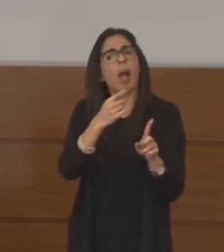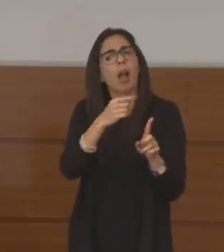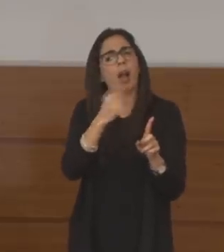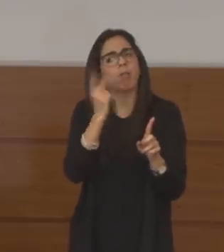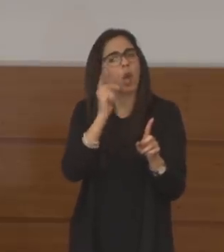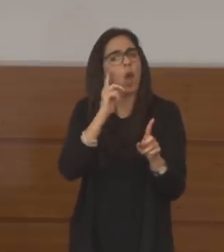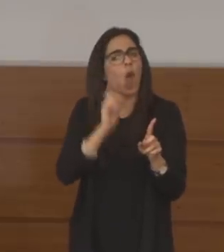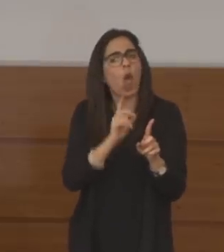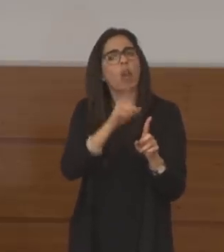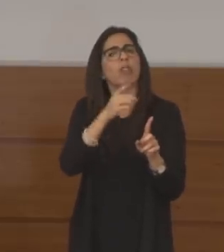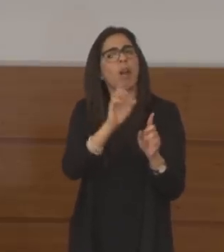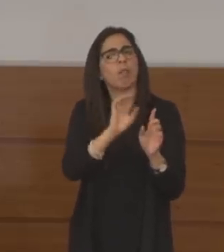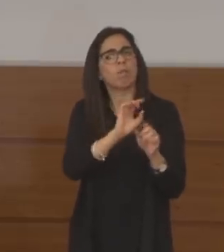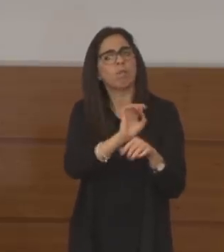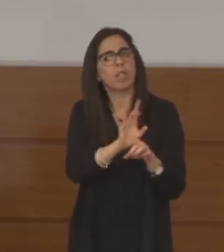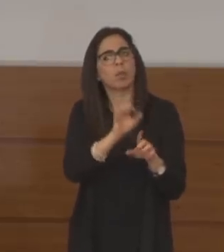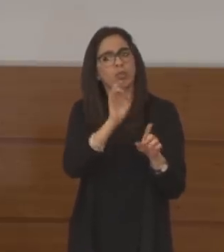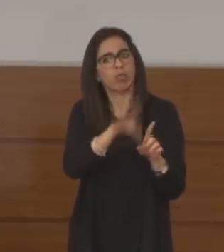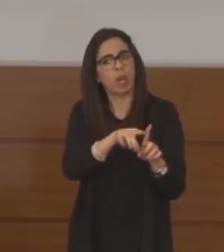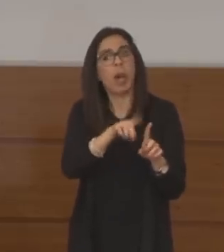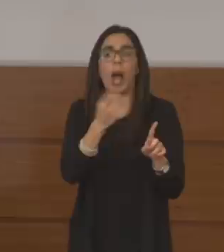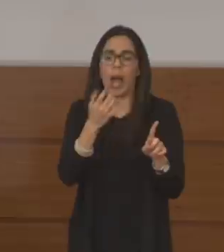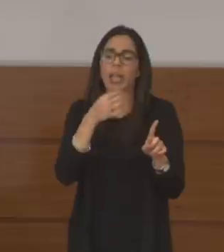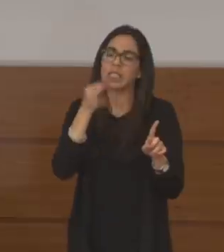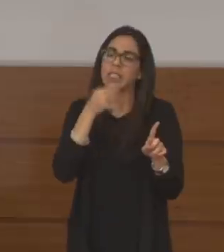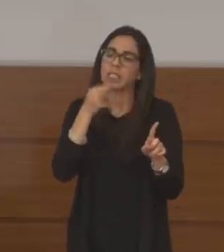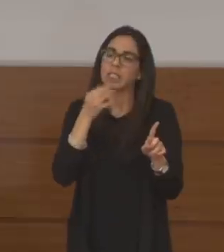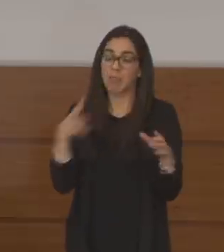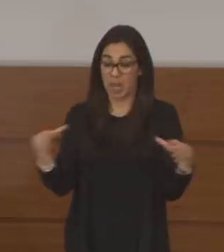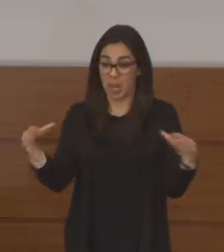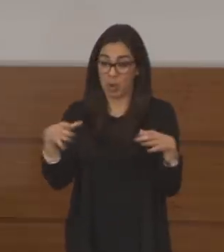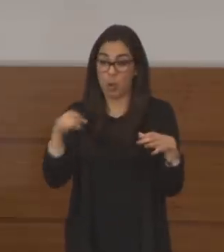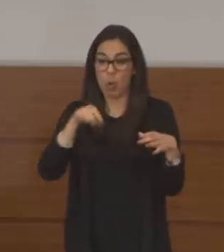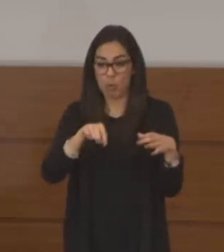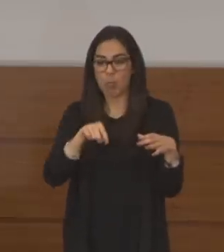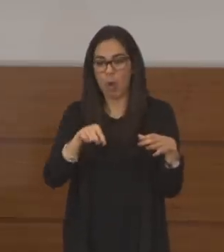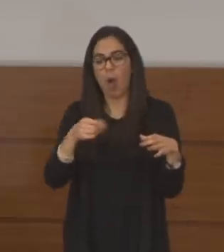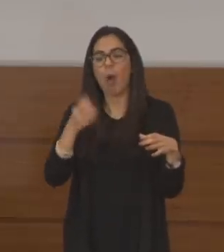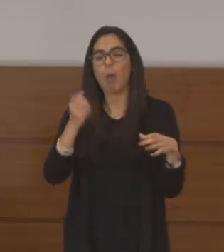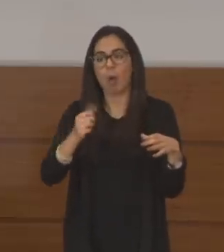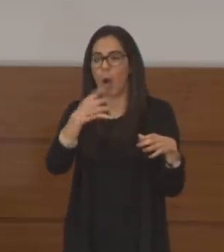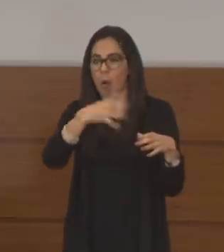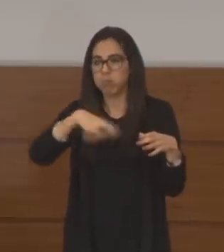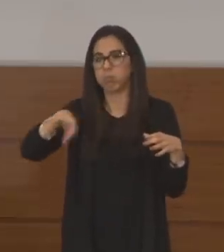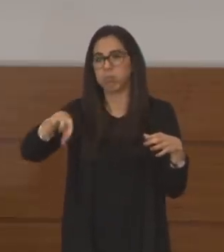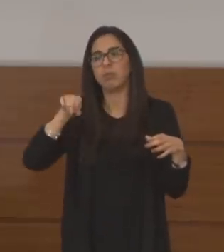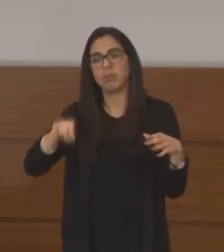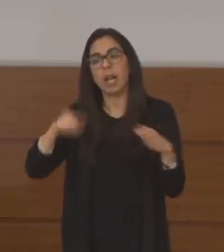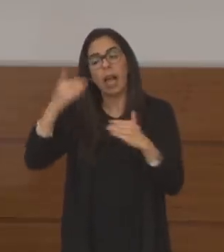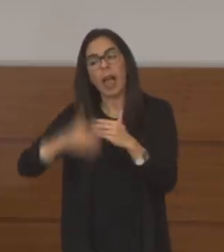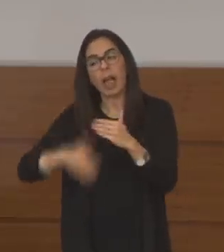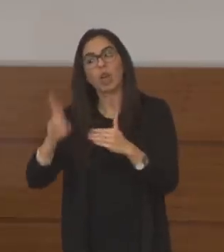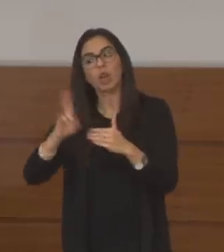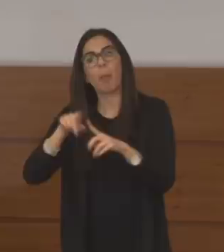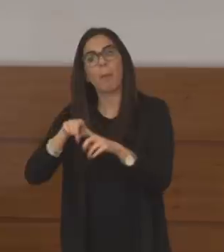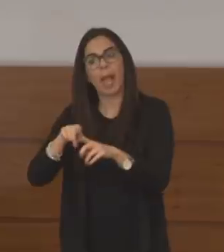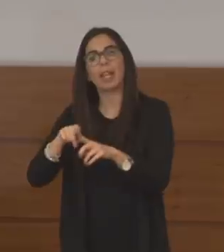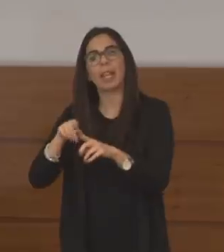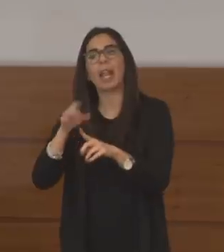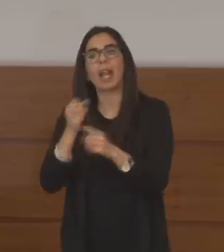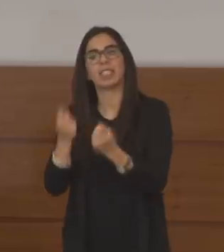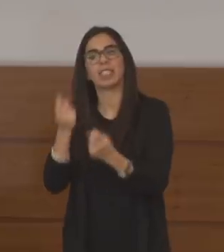di quel gruppo probabilmente entro domenica potrebbe avere a sua volta dei sintomi quindi quel tipo di